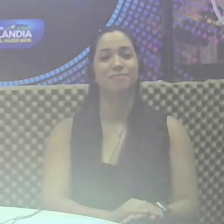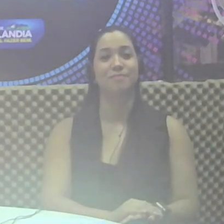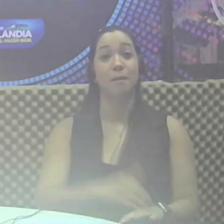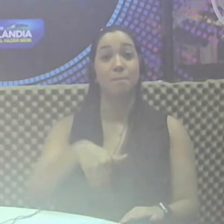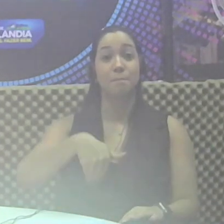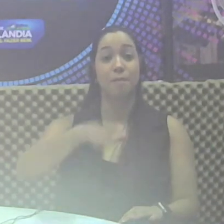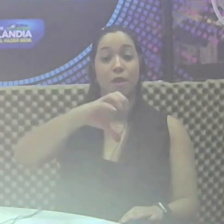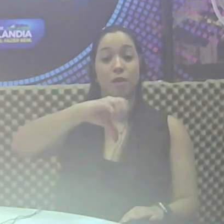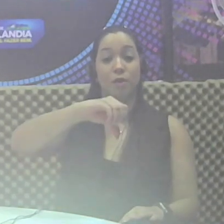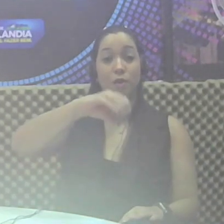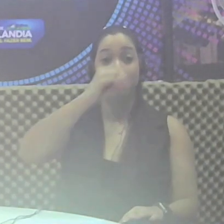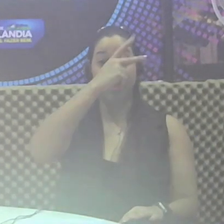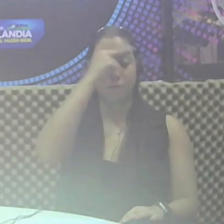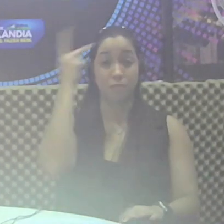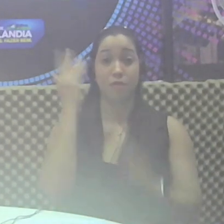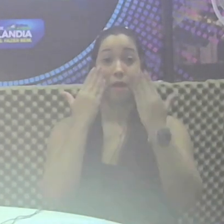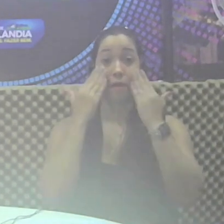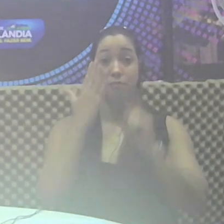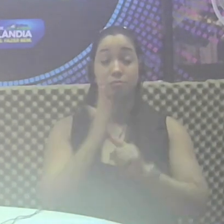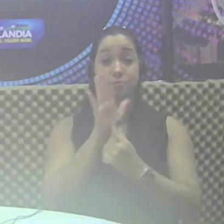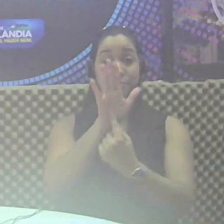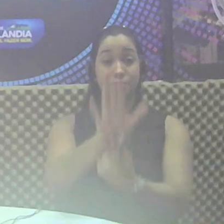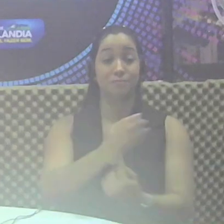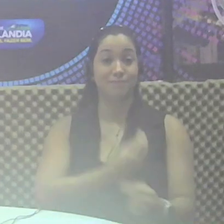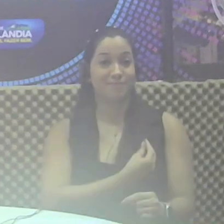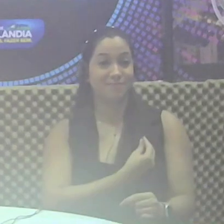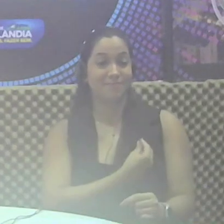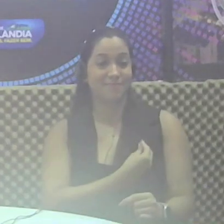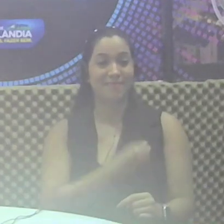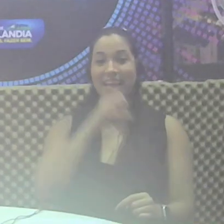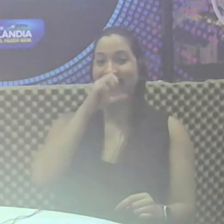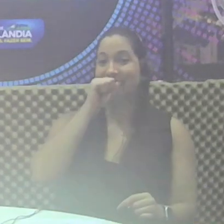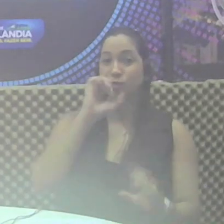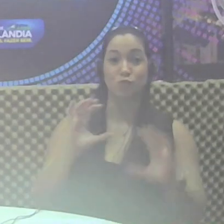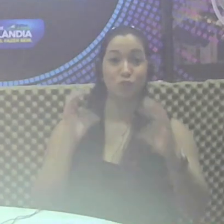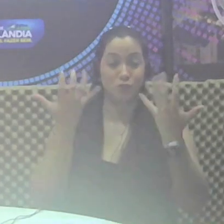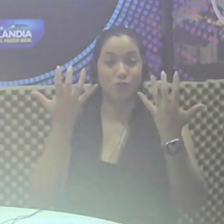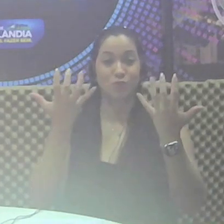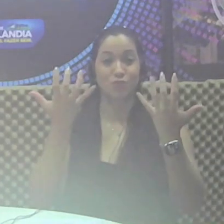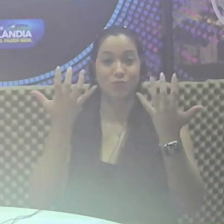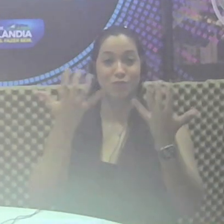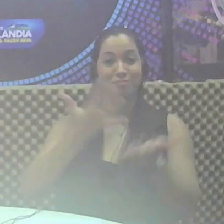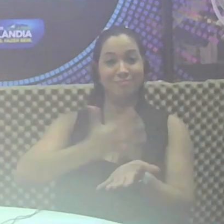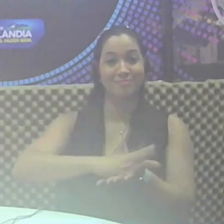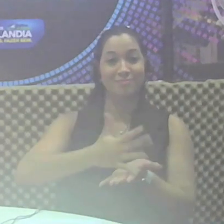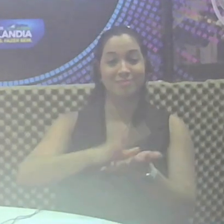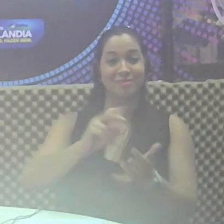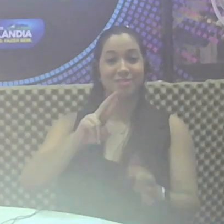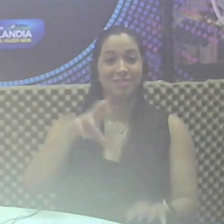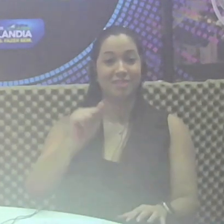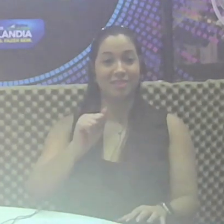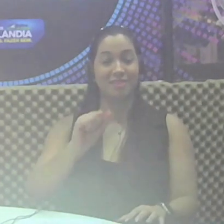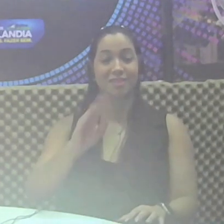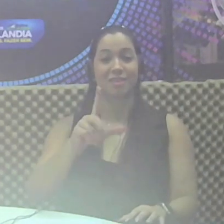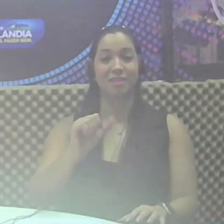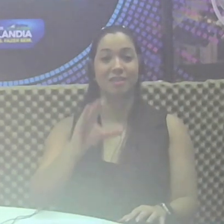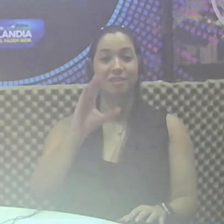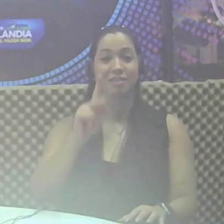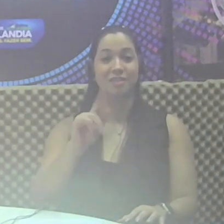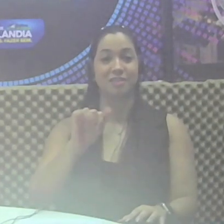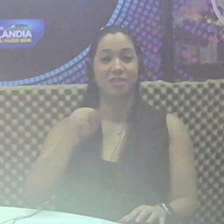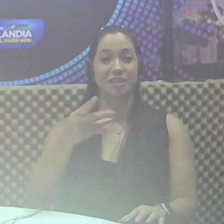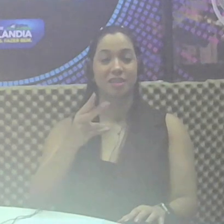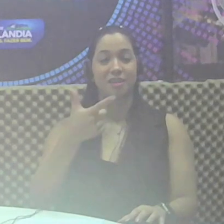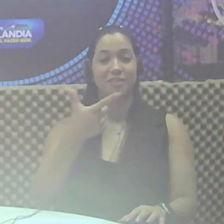90 expositores estarão presentes. No sábado tem show com o Samba de Vera e Blackjack 21.